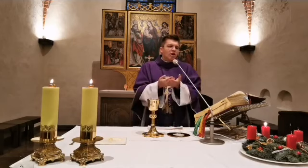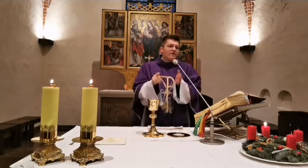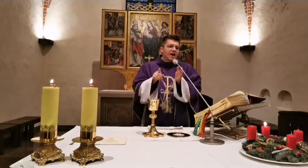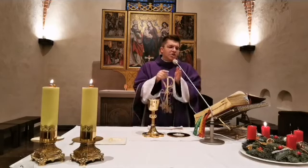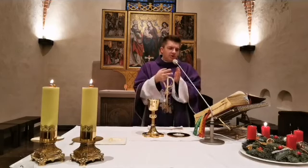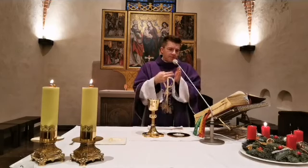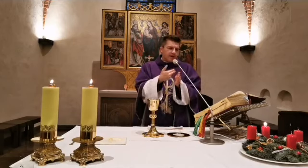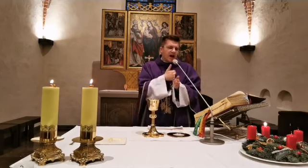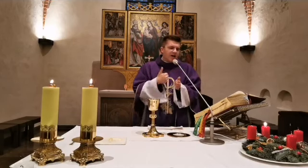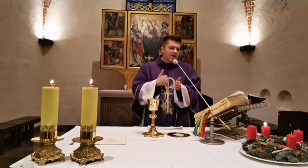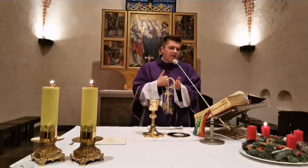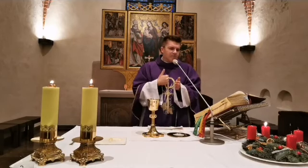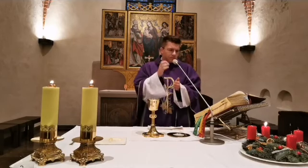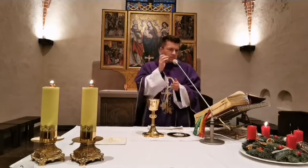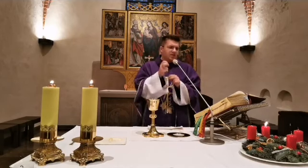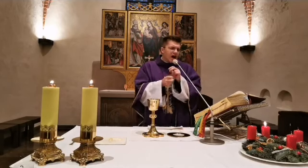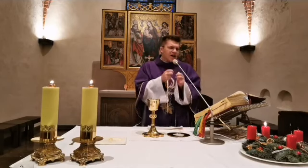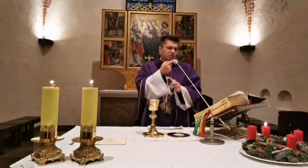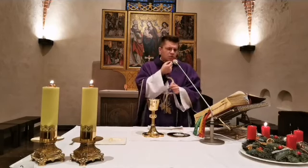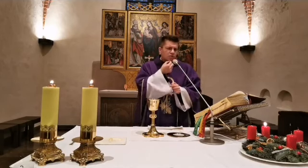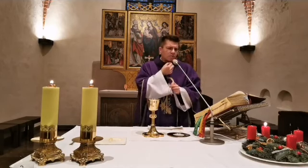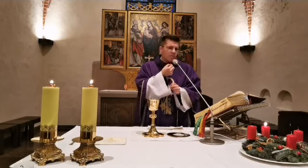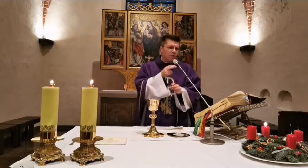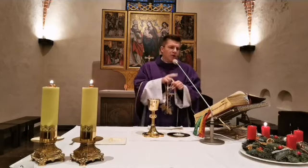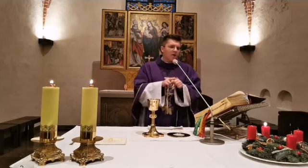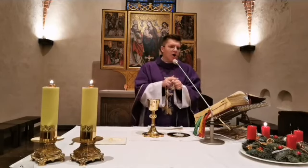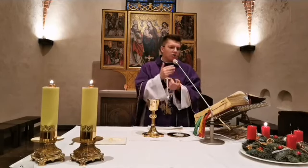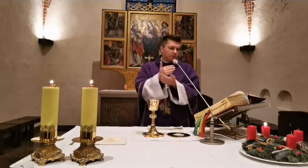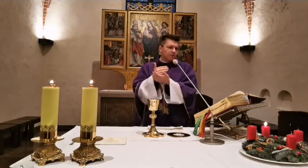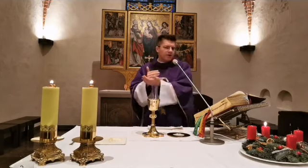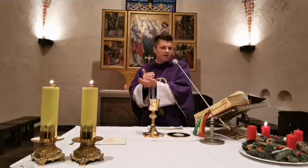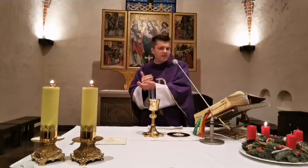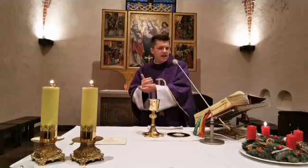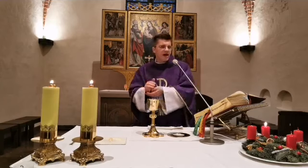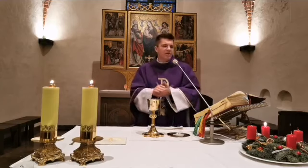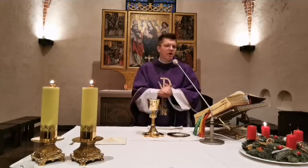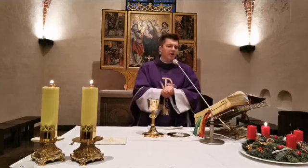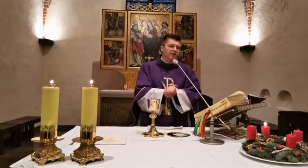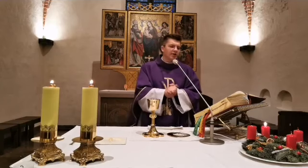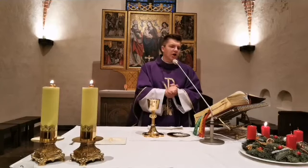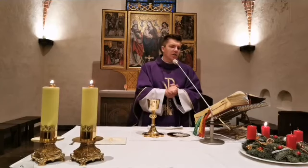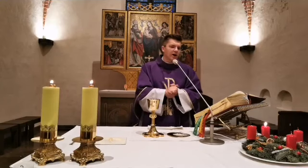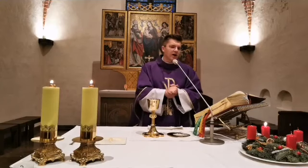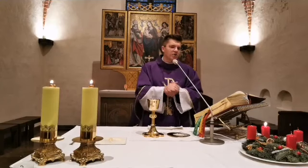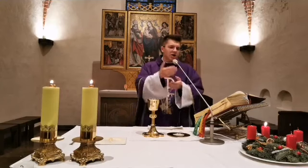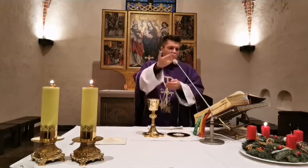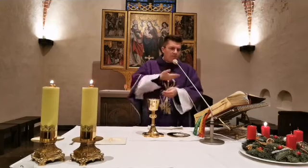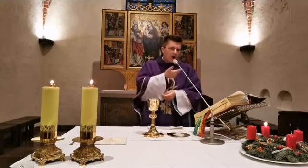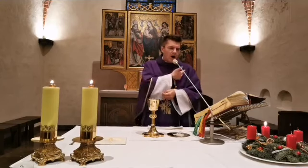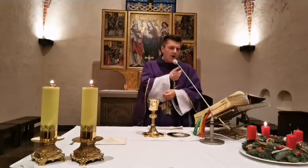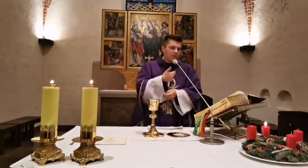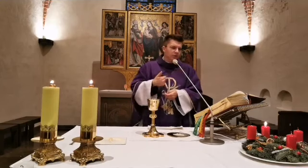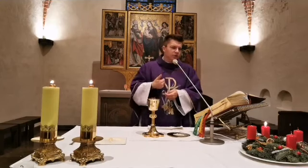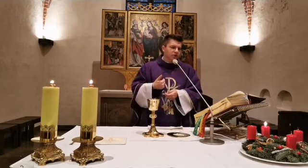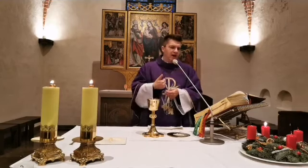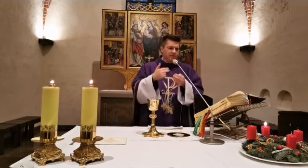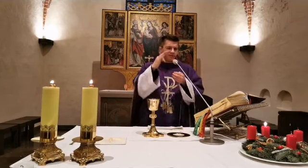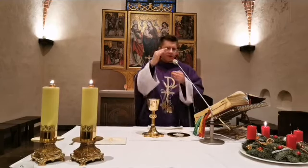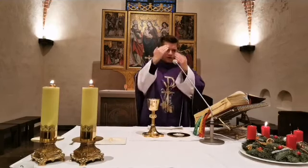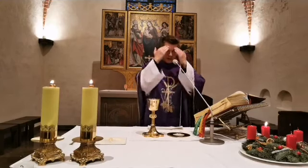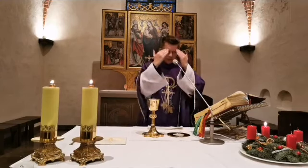A ponieważ brak nam zasług, które mogłyby za nami orędować,